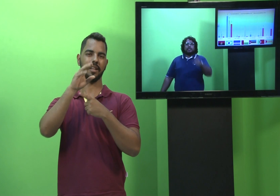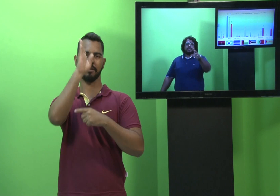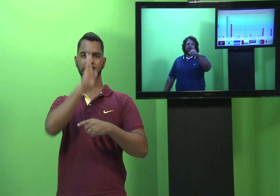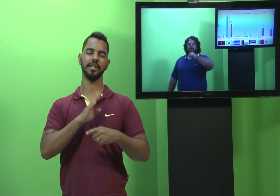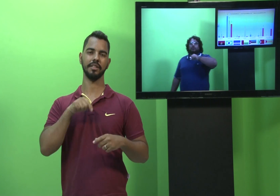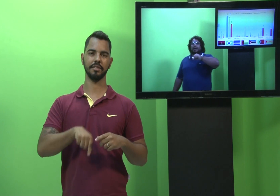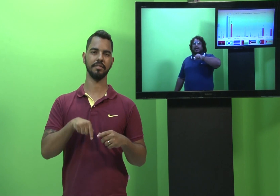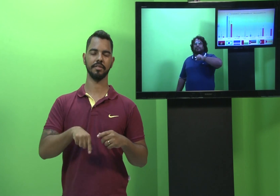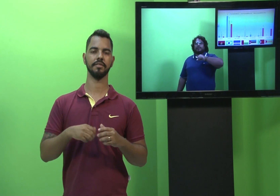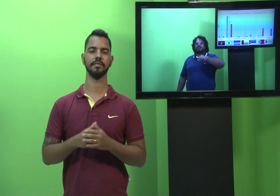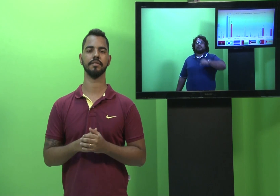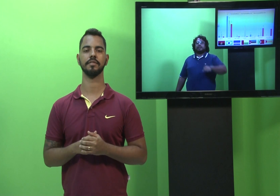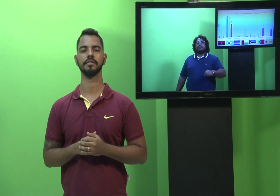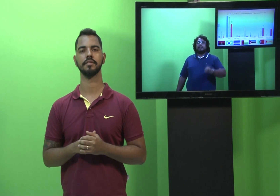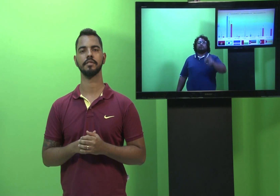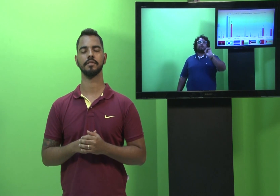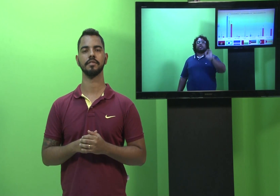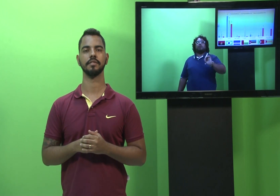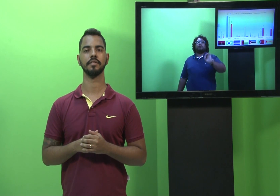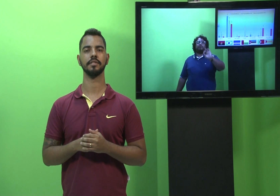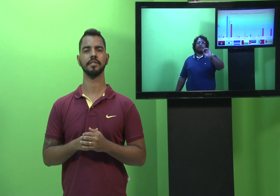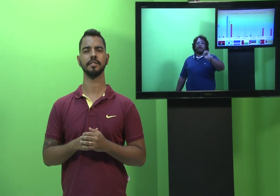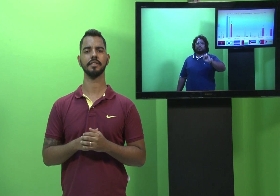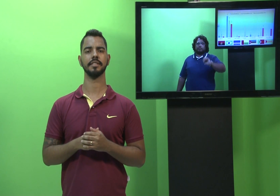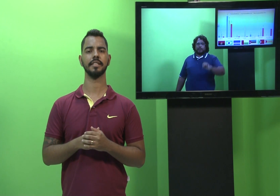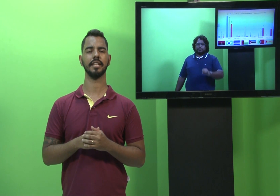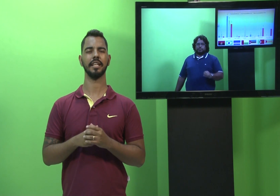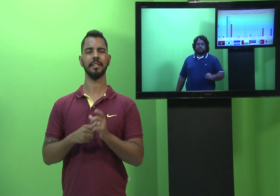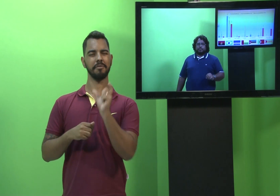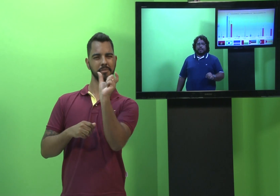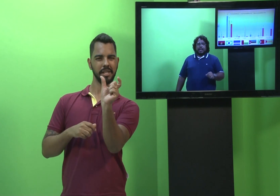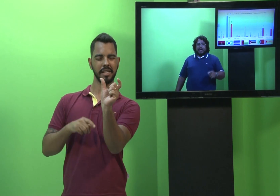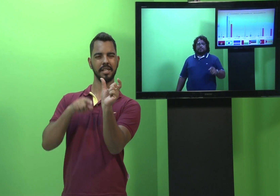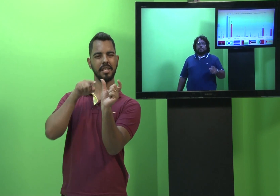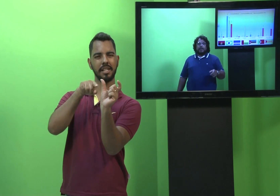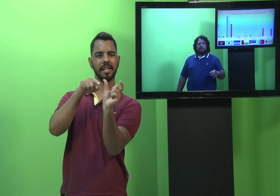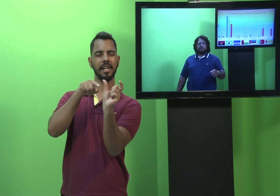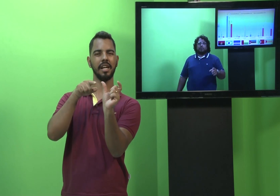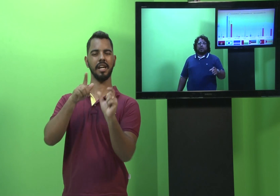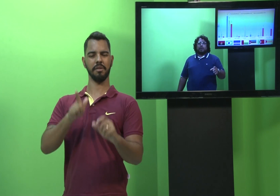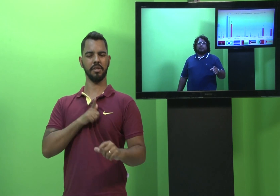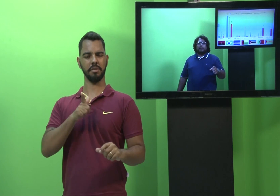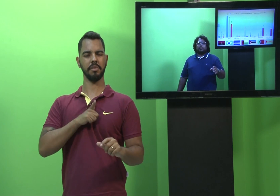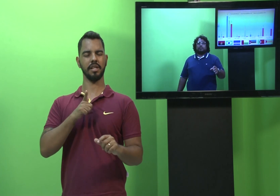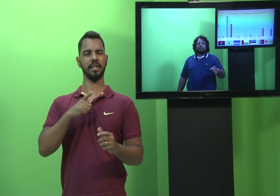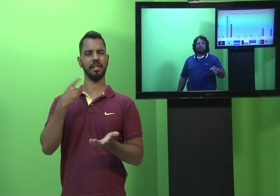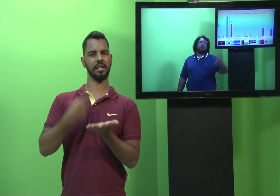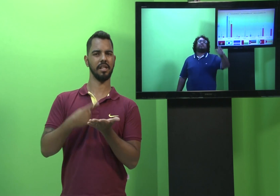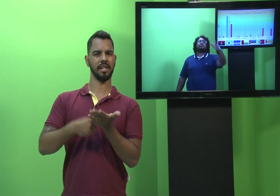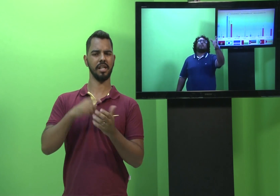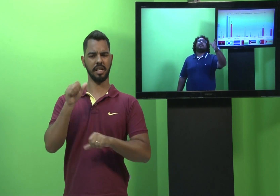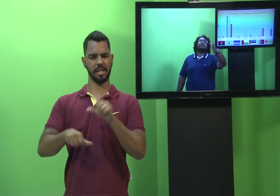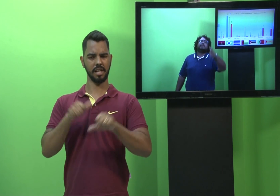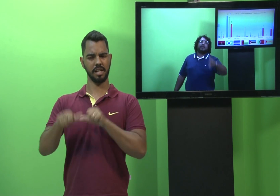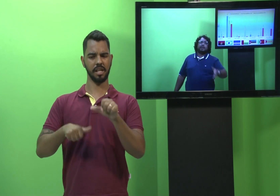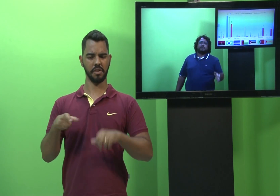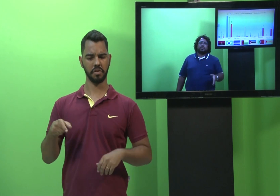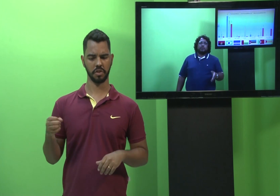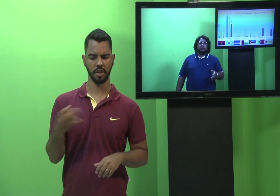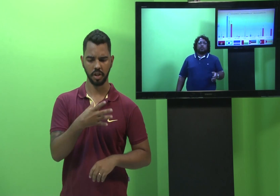Mudanças ortográficas não são uma novidade no Brasil. As primeiras ocorreram em 1943, com